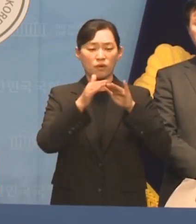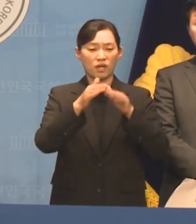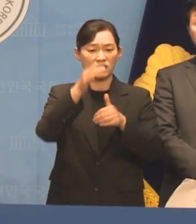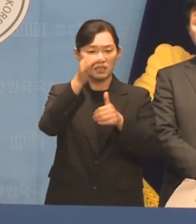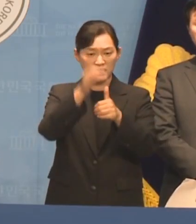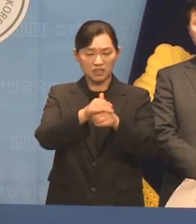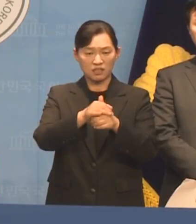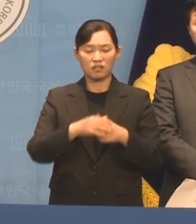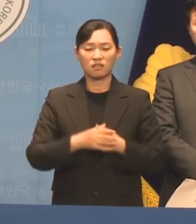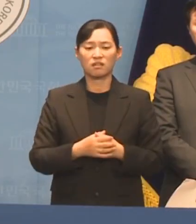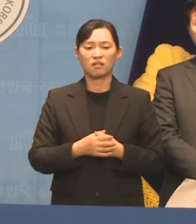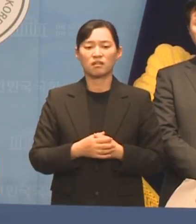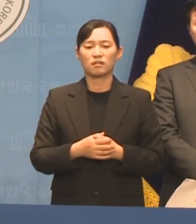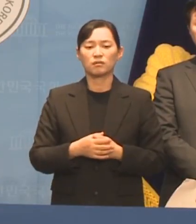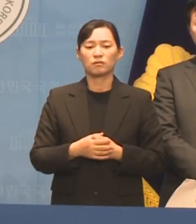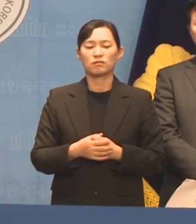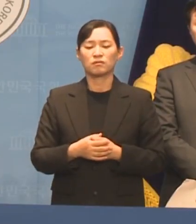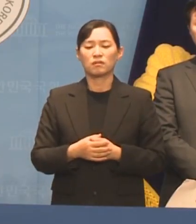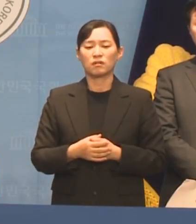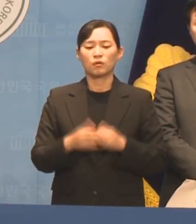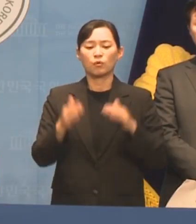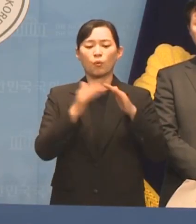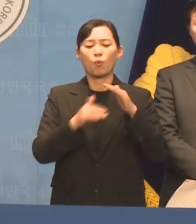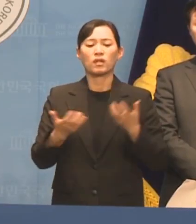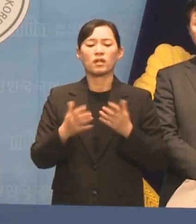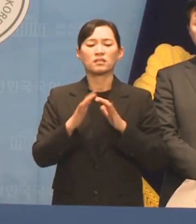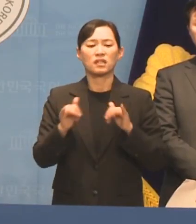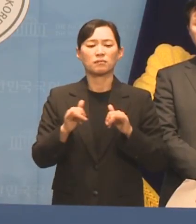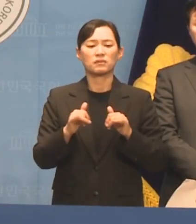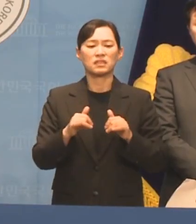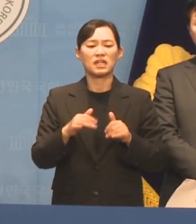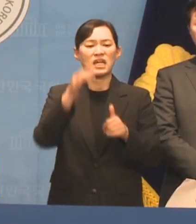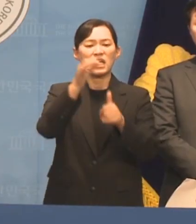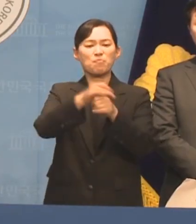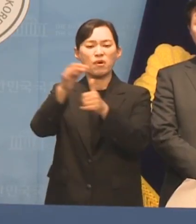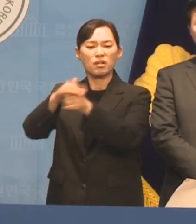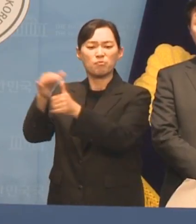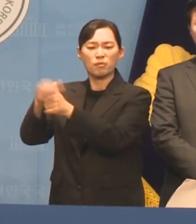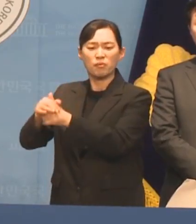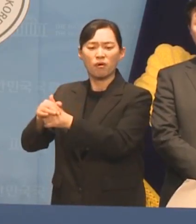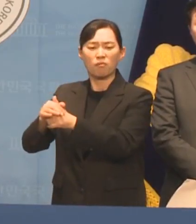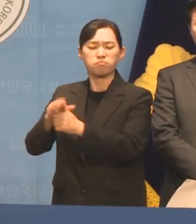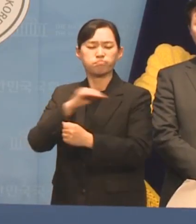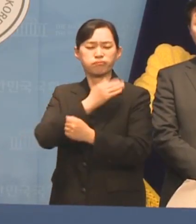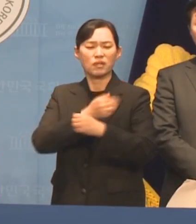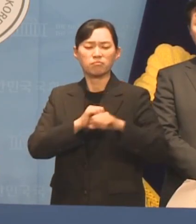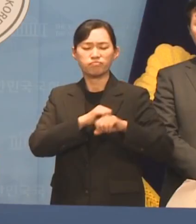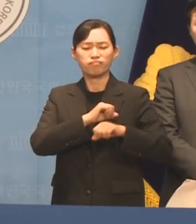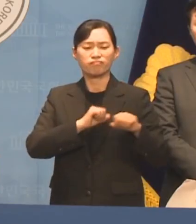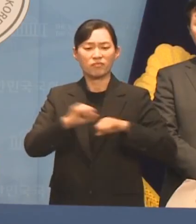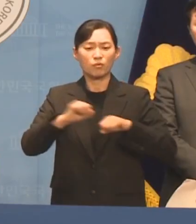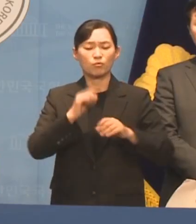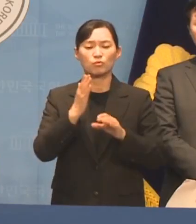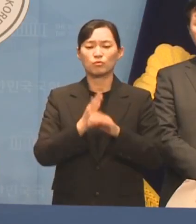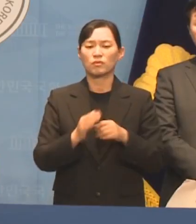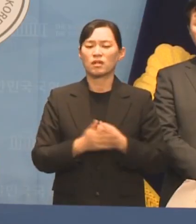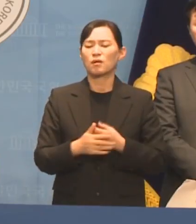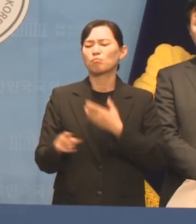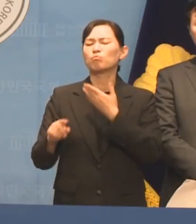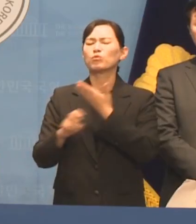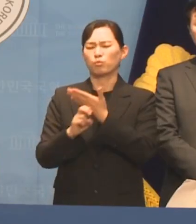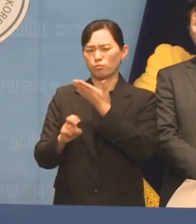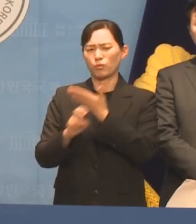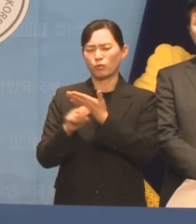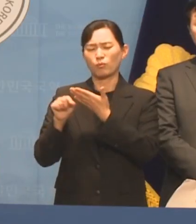기관장과 또 공직자들을 임명권을 마구 행사하고 있습니다. 이는 명백한